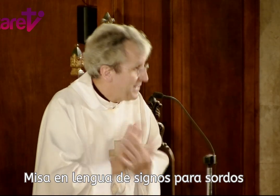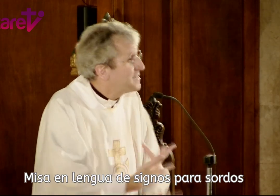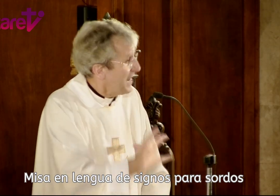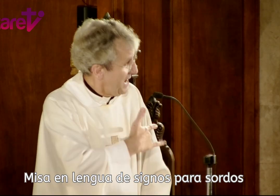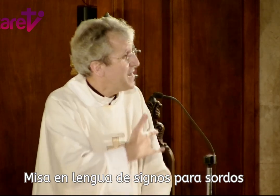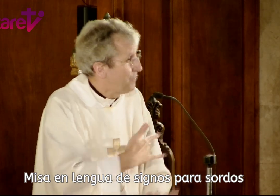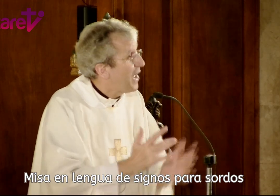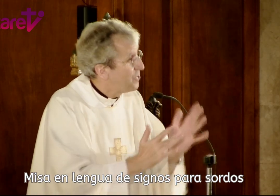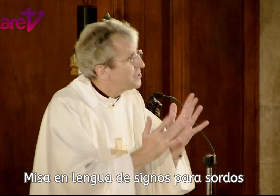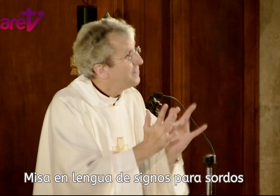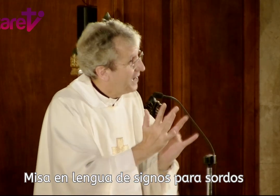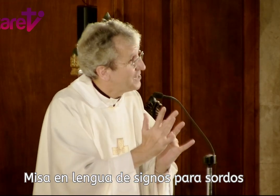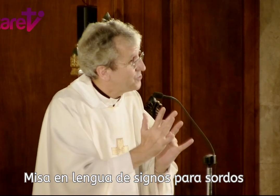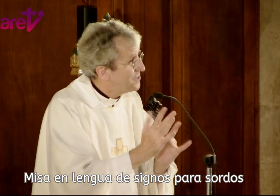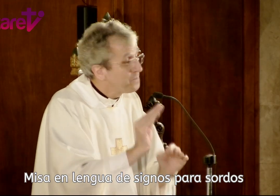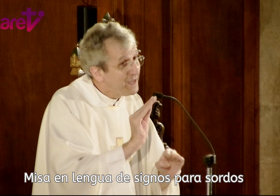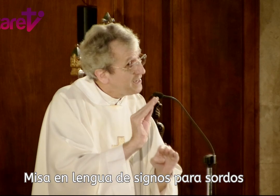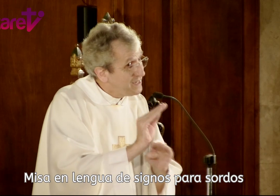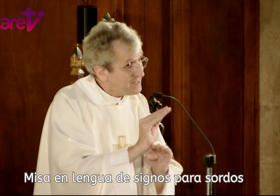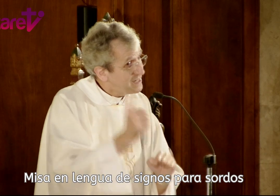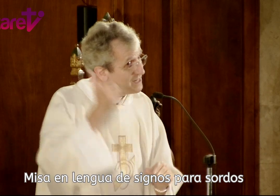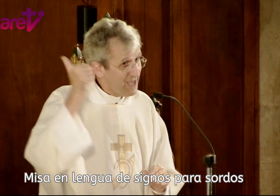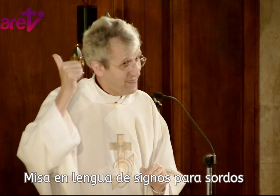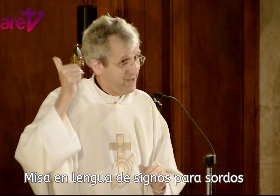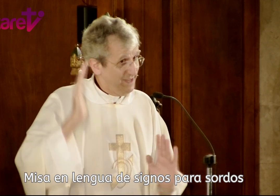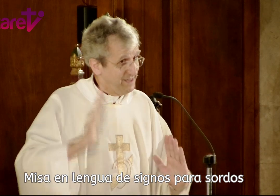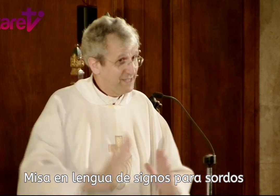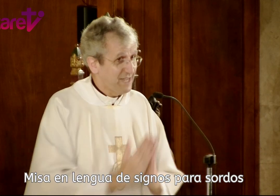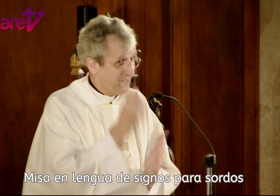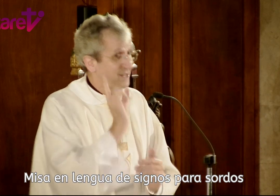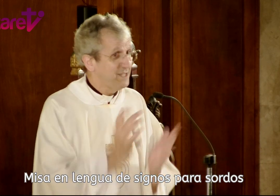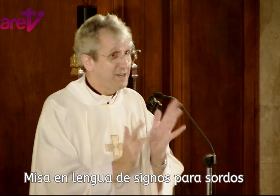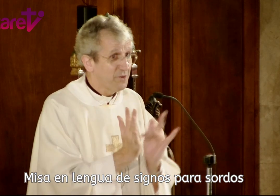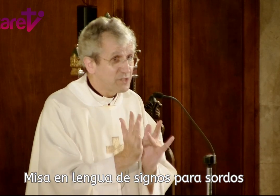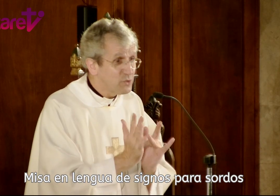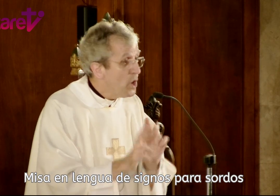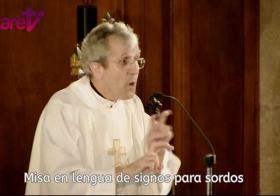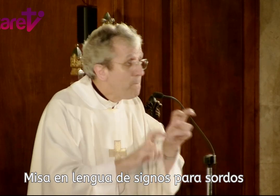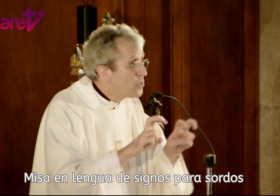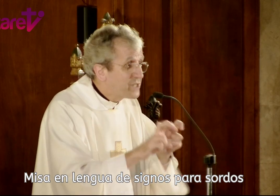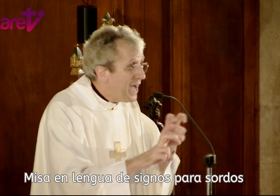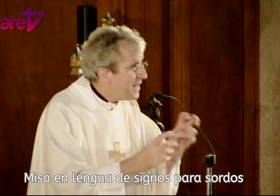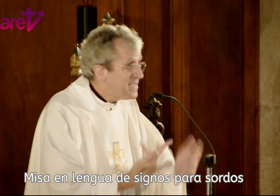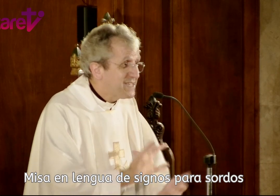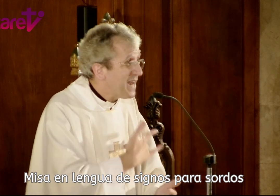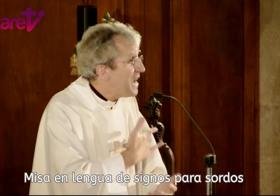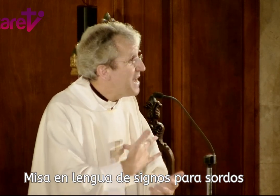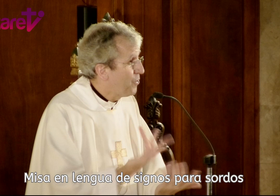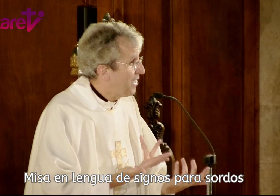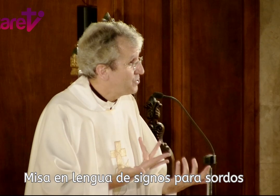estar enamorados de Jesús. Y esta es la enseñanza de Santa Teresita del Niño Jesús, buscar estar enamorados.